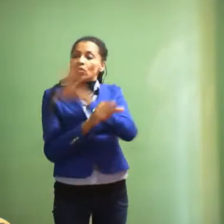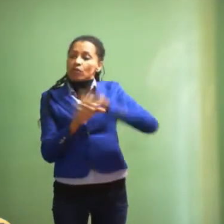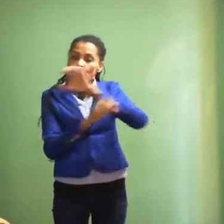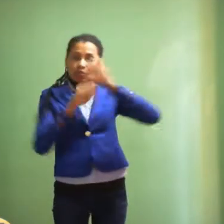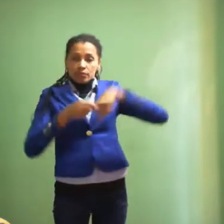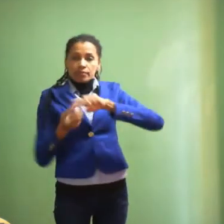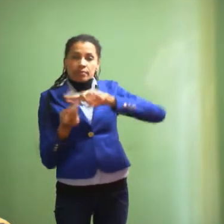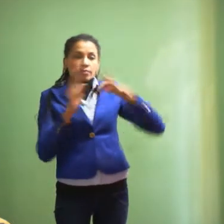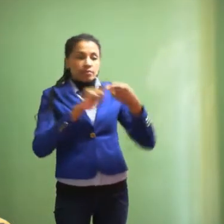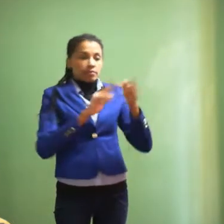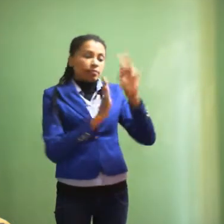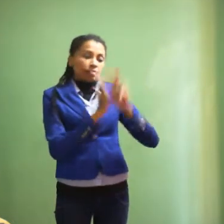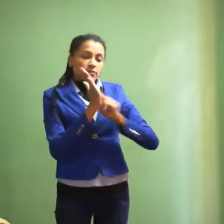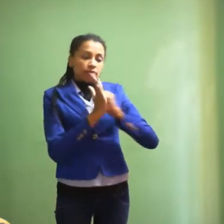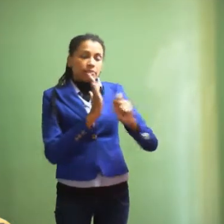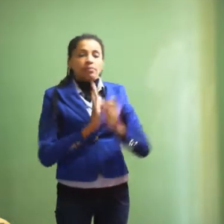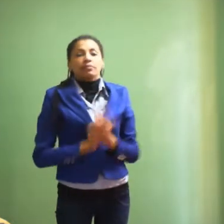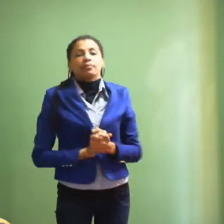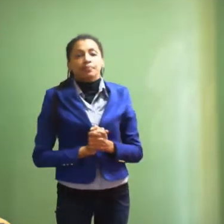observando.